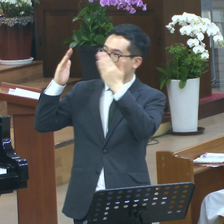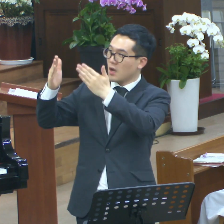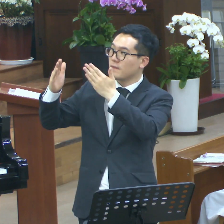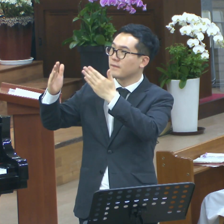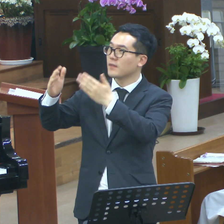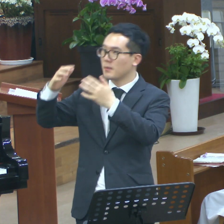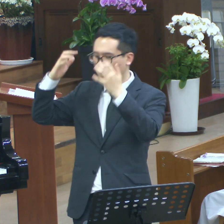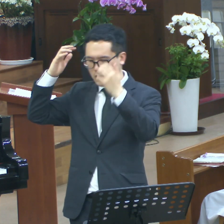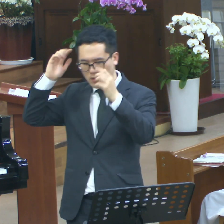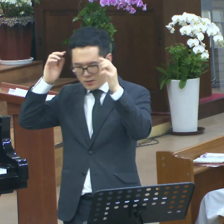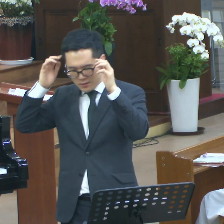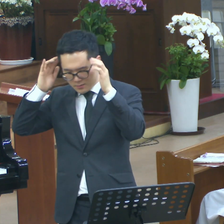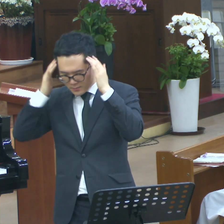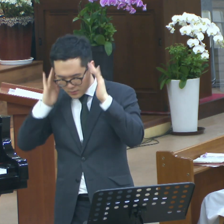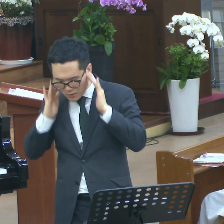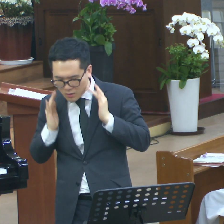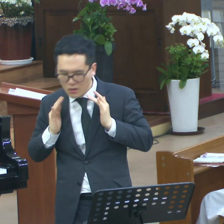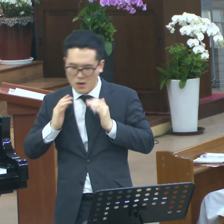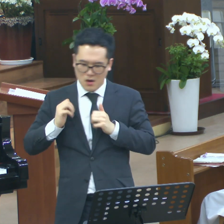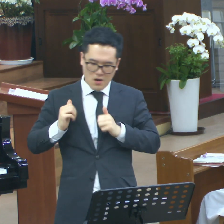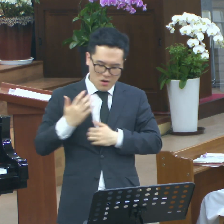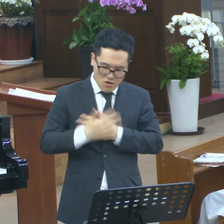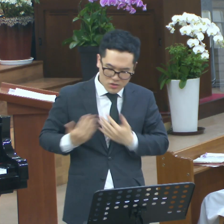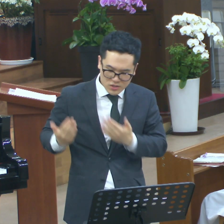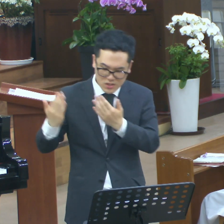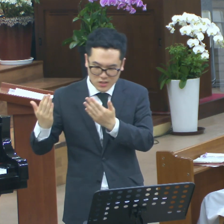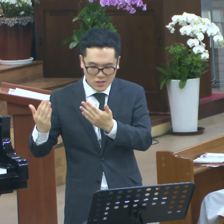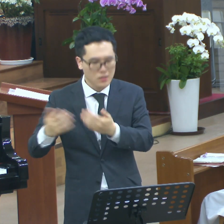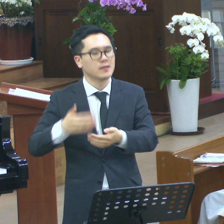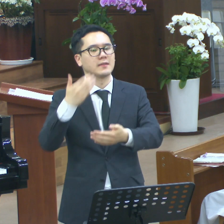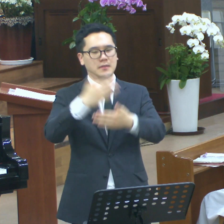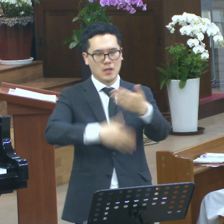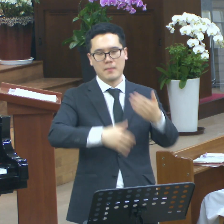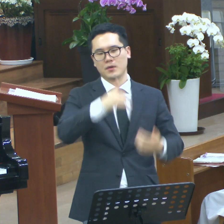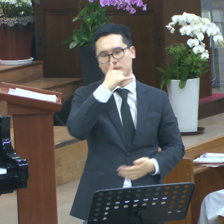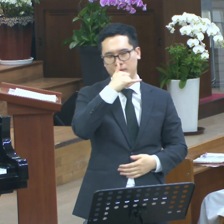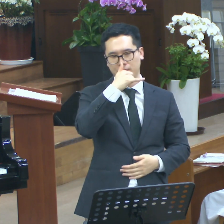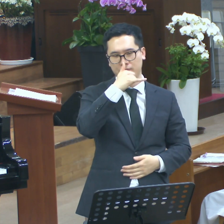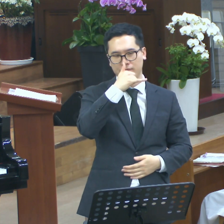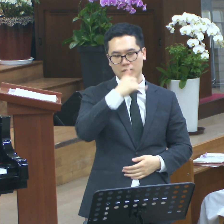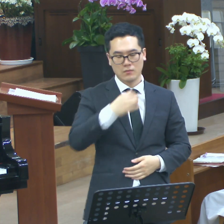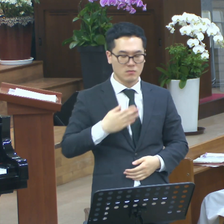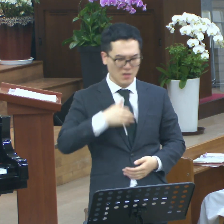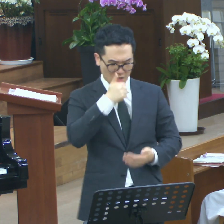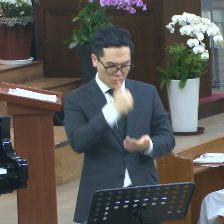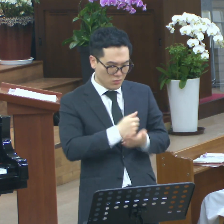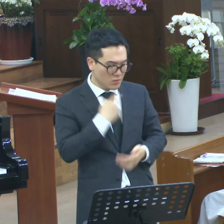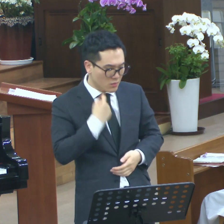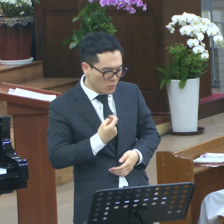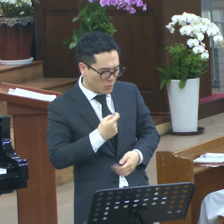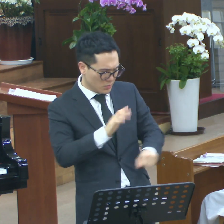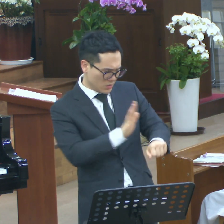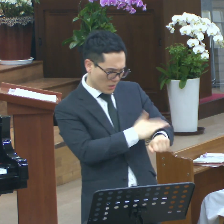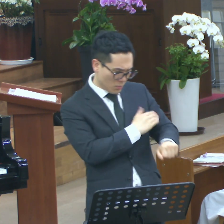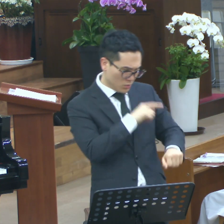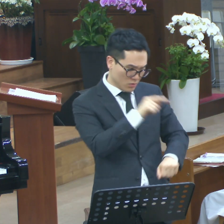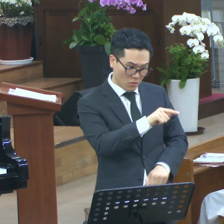고스란히 남아있다는 거예요. 죄 짓고 잘못한 것들은 헛다른 거예요. 잘못한 거예요. 그런데 하나님 말씀대로